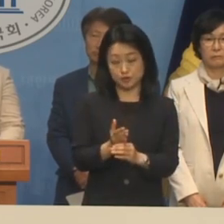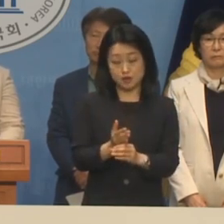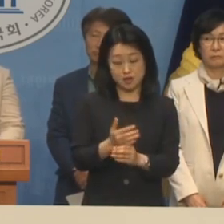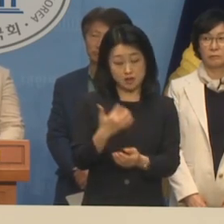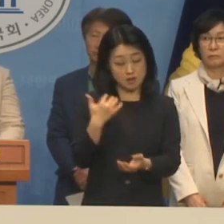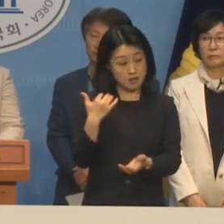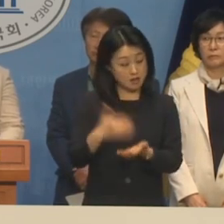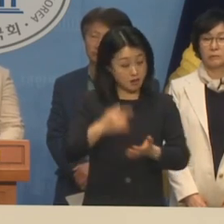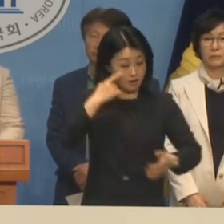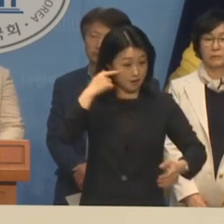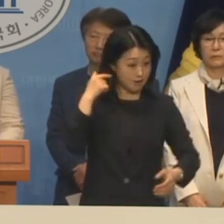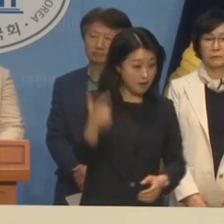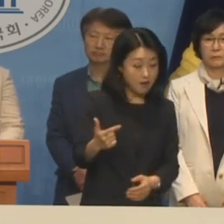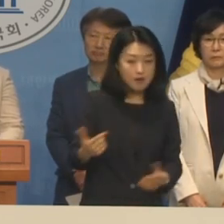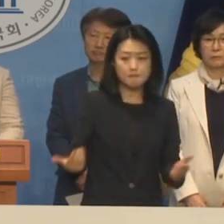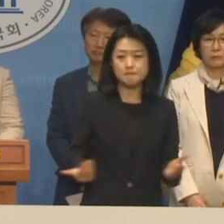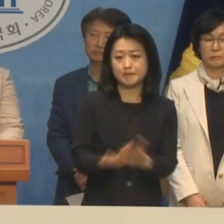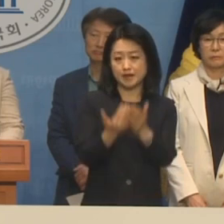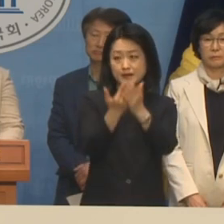비약적으로 성장하였다.